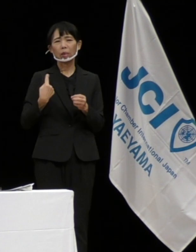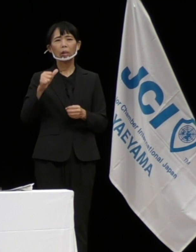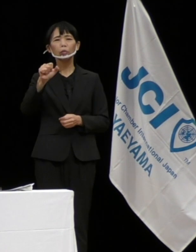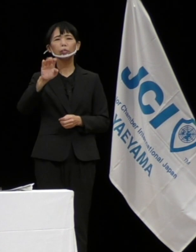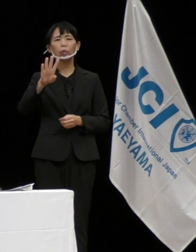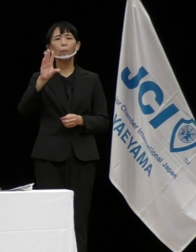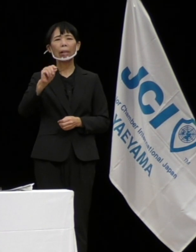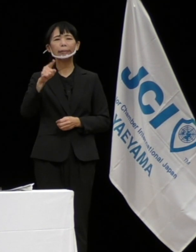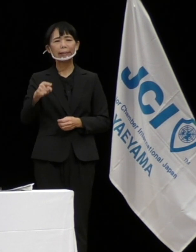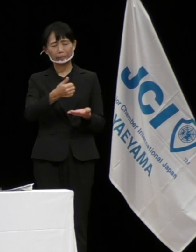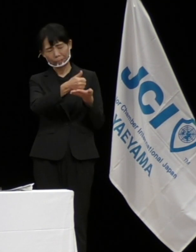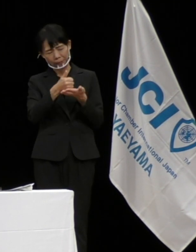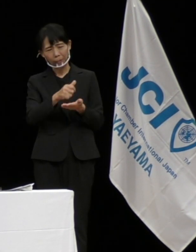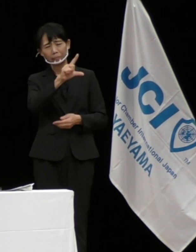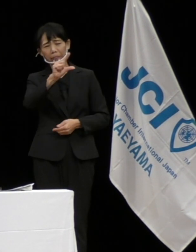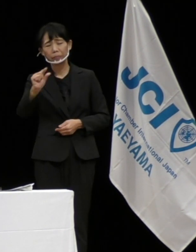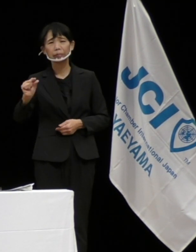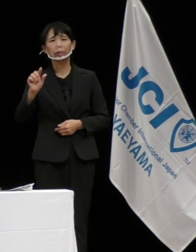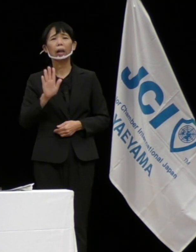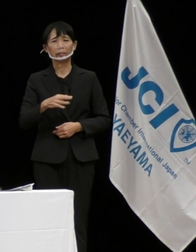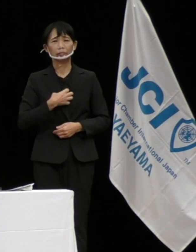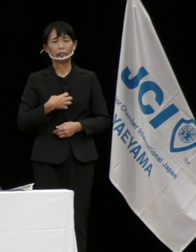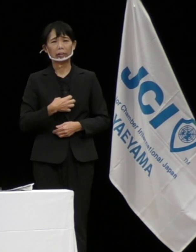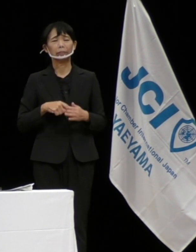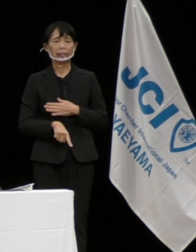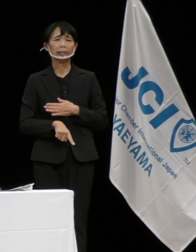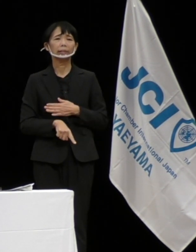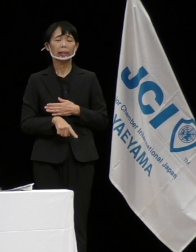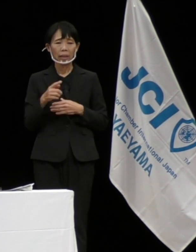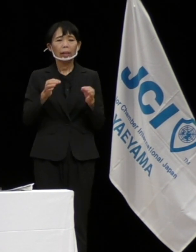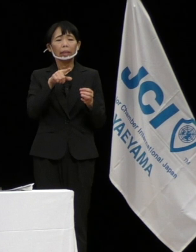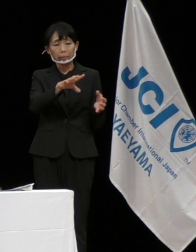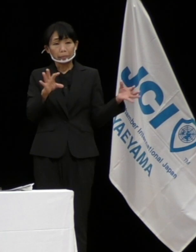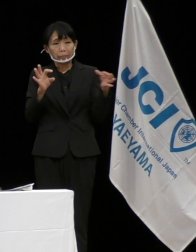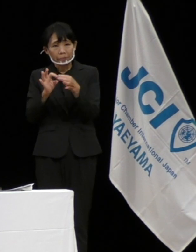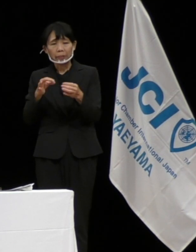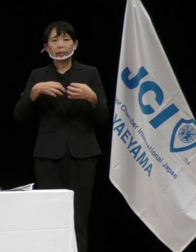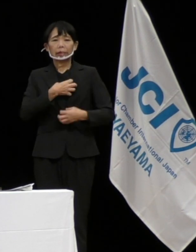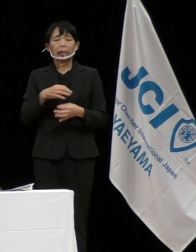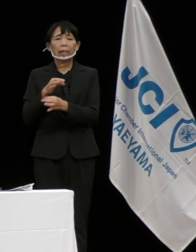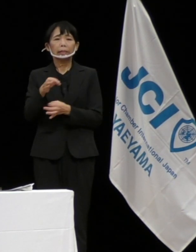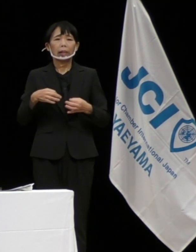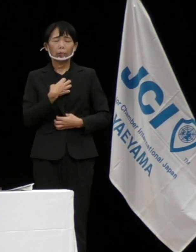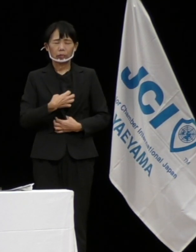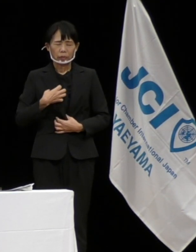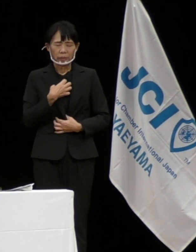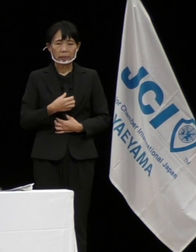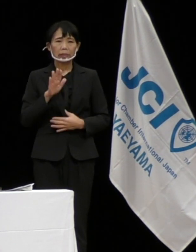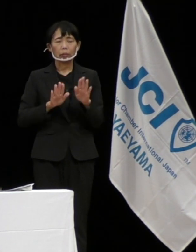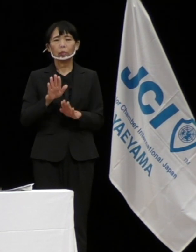いうところまで落ち込みました観光客の落ち込みとともに経済も非常に困窮していますそういった